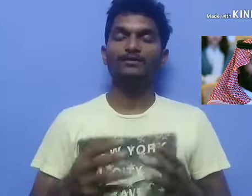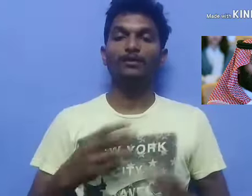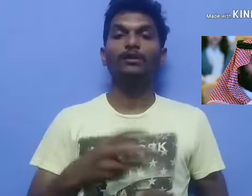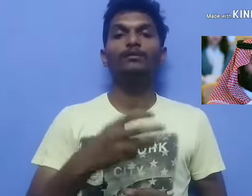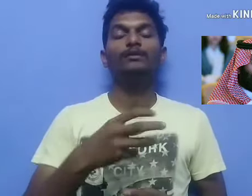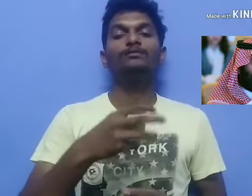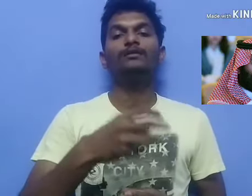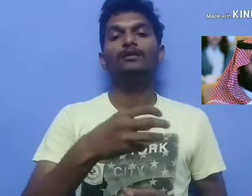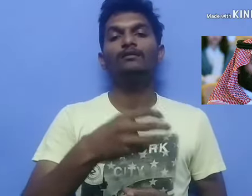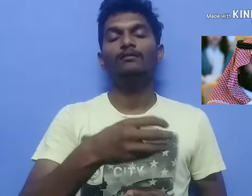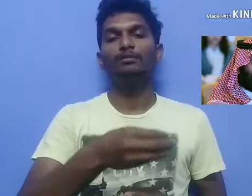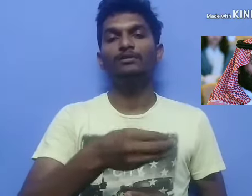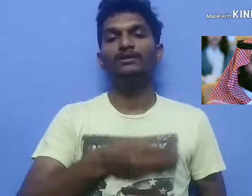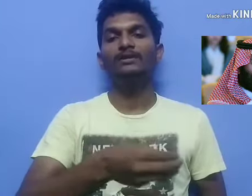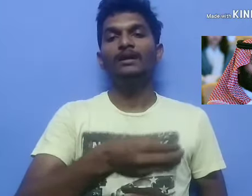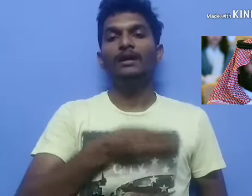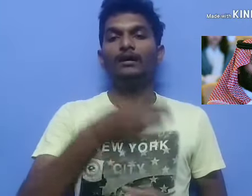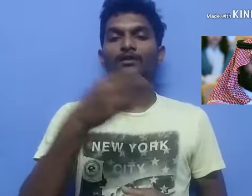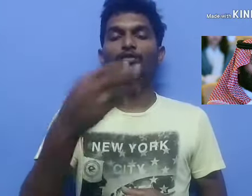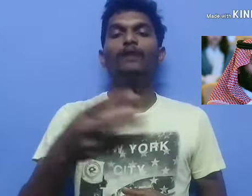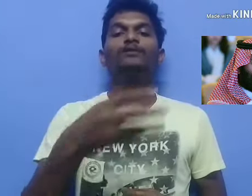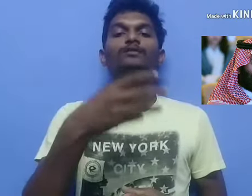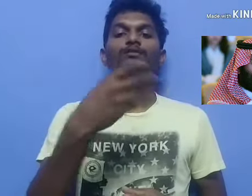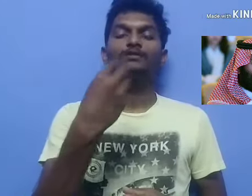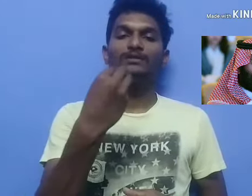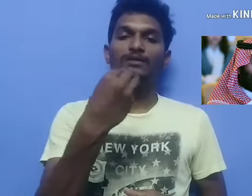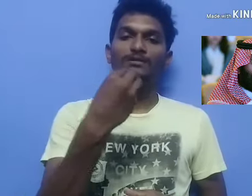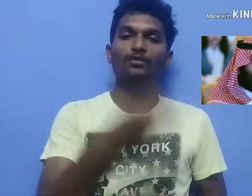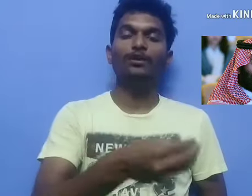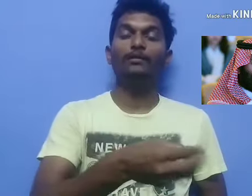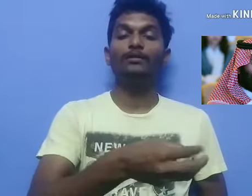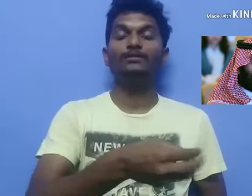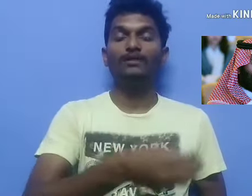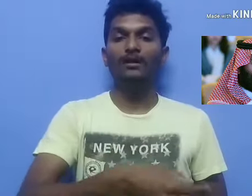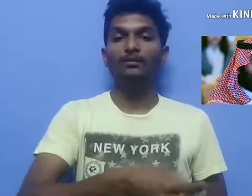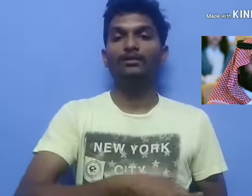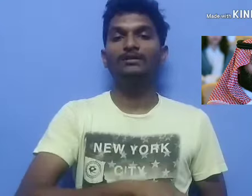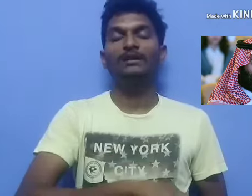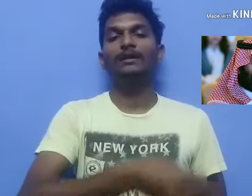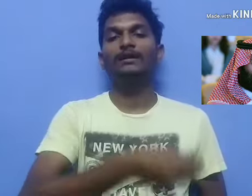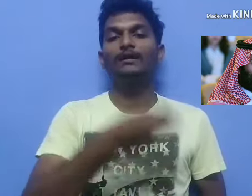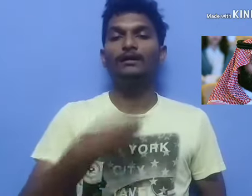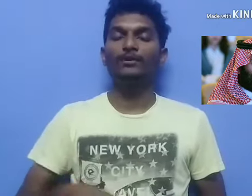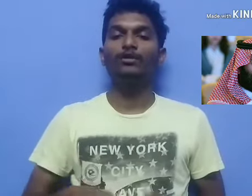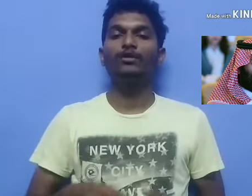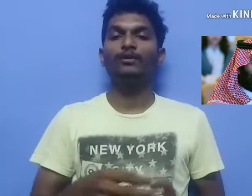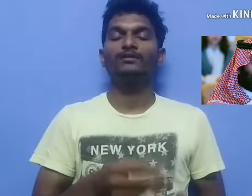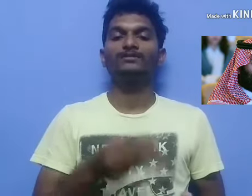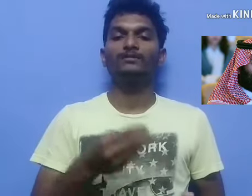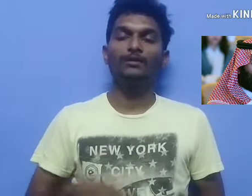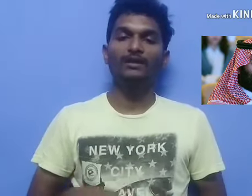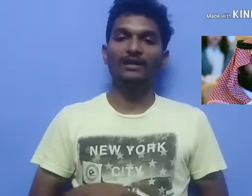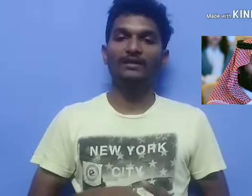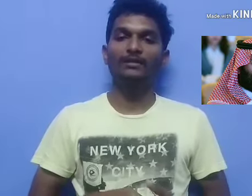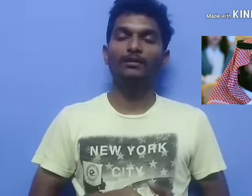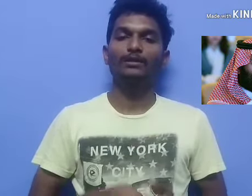சவுதி அரேபியில இருந்து தான் நம்மளுக்கு வந்து துபாயிலேருந்தோ இந்த சவுதி அரேபியிலேருந்து தான் நம்மளுக்கு வந்து நிறைய பெட்ரோலியம் ப்ராடக்ட்ஸ் வந்து நம்மளுக்கு கிடைக்குது அப்படிங்கிறது